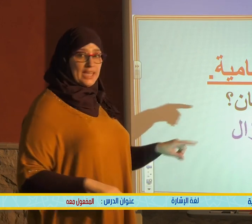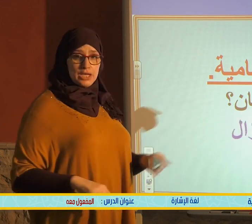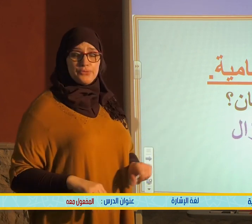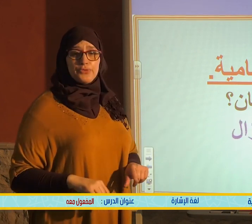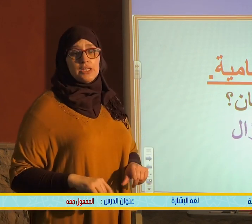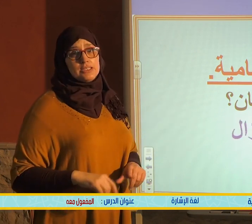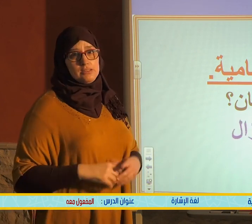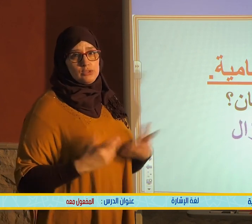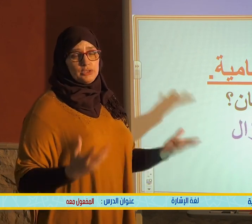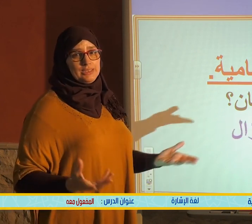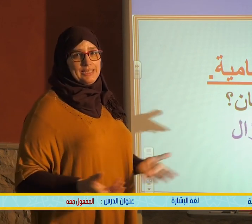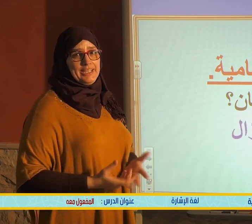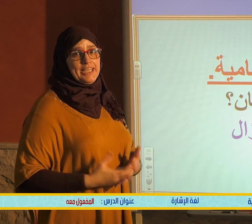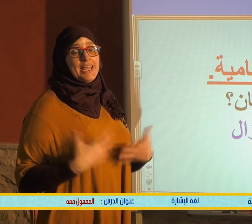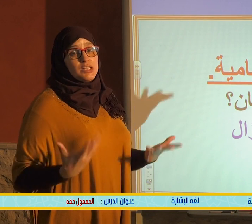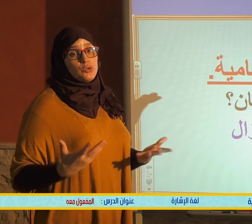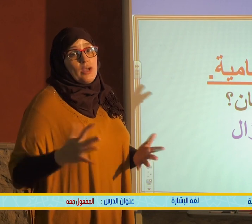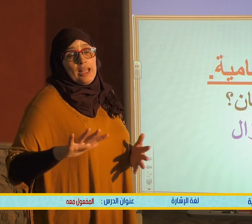كيف تطرحي السؤال؟